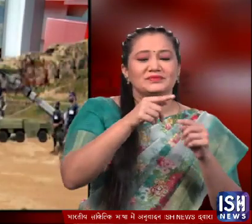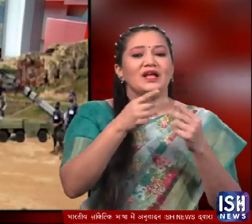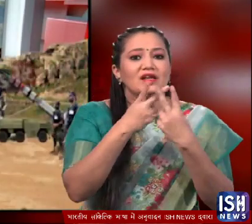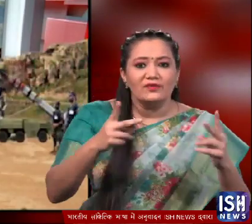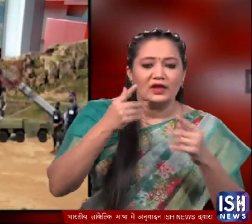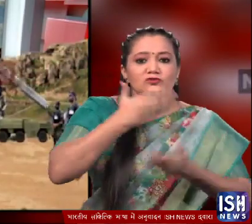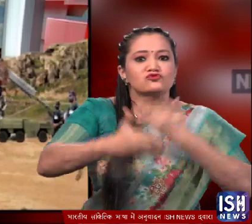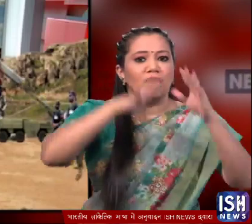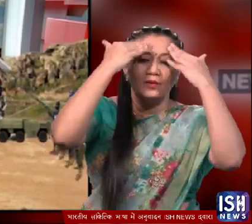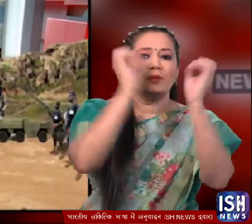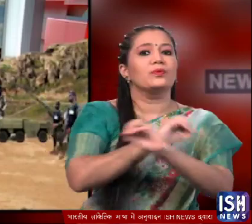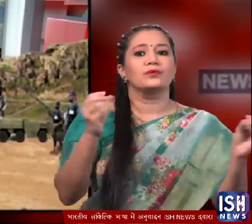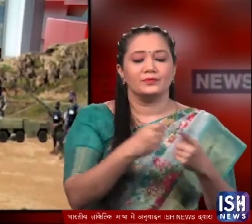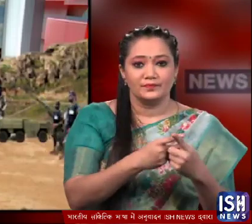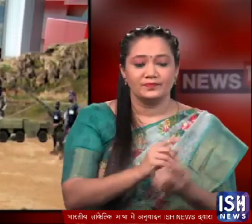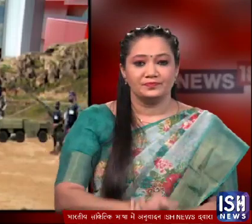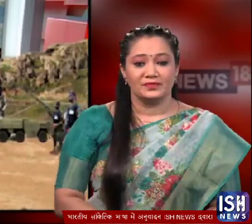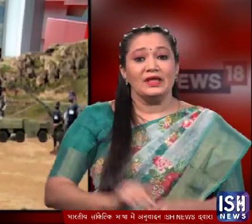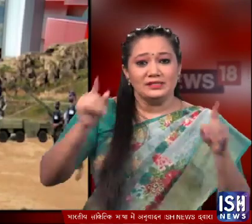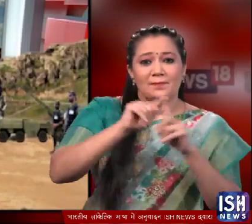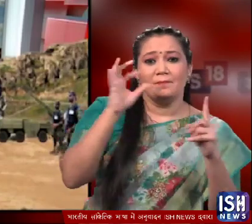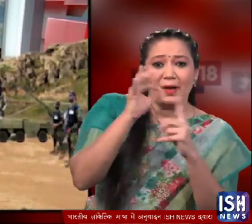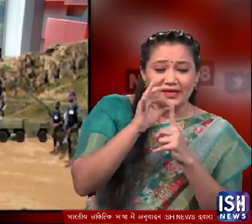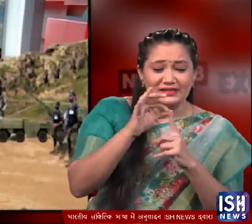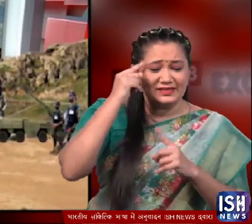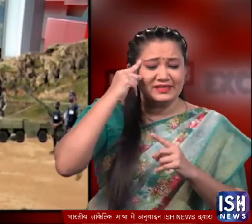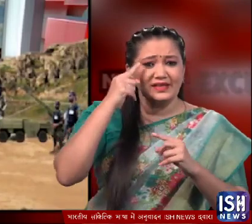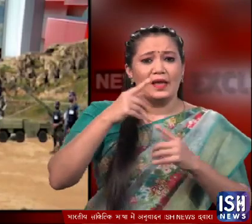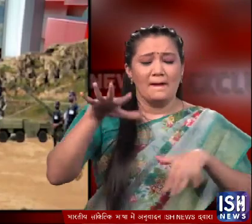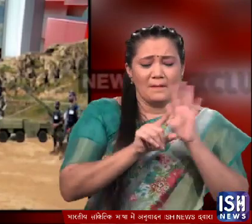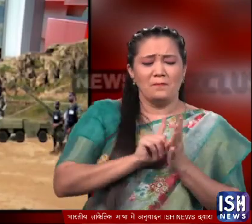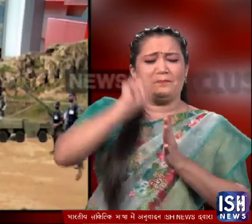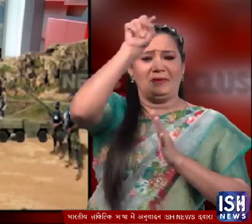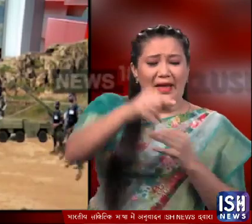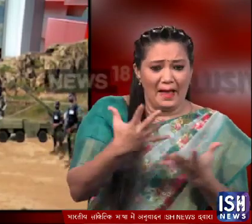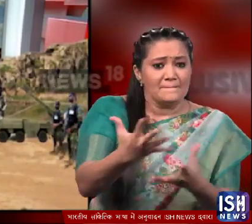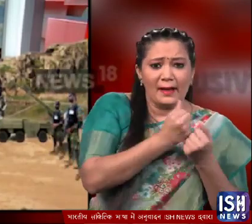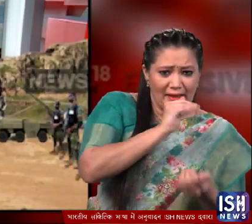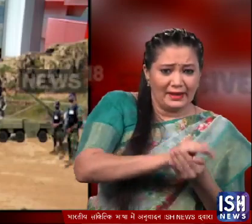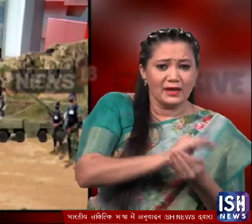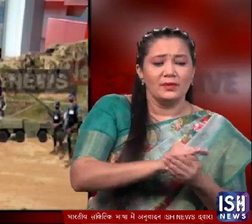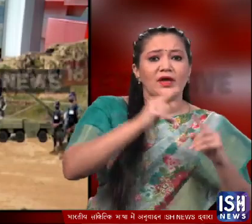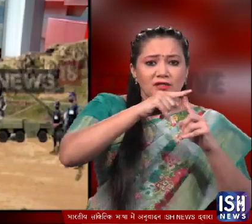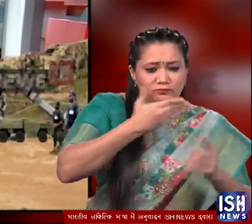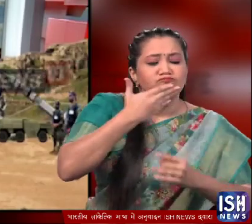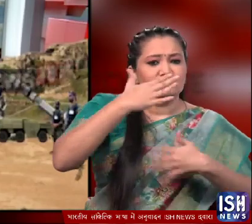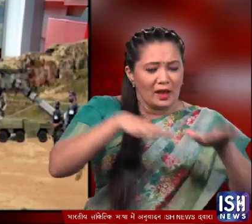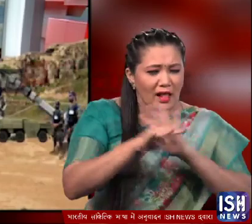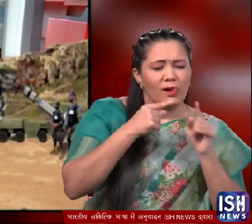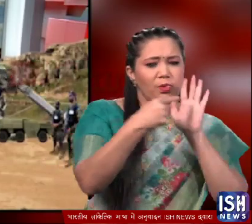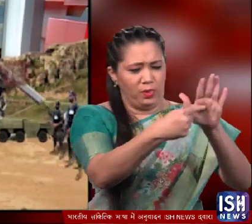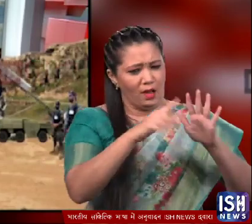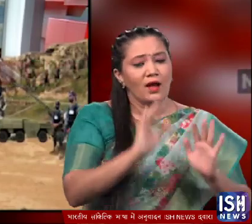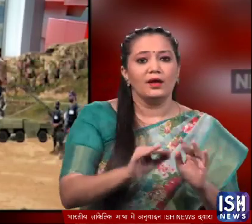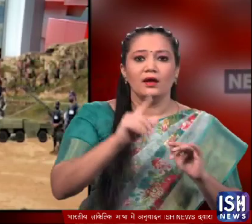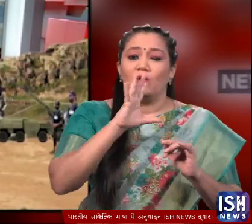इस्तेमाल में ट्रेंड नहीं है। ऐसे में पाकिस्तान ने ये मिसाइल अपने कब्जे में ले ली, तालिबान को इसकी ट्रेनिंग देने के नाम पर।